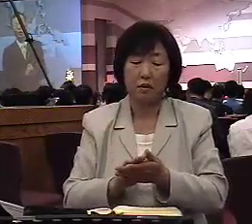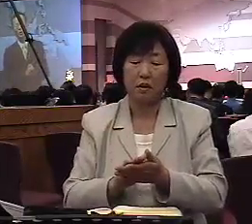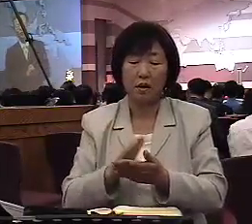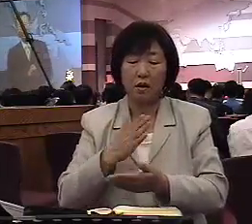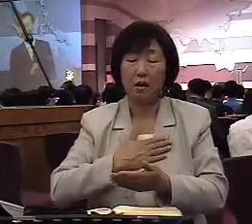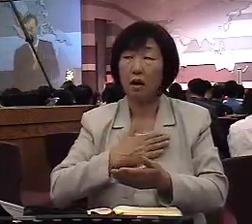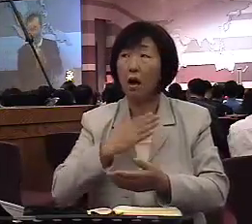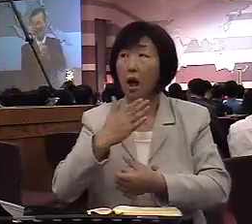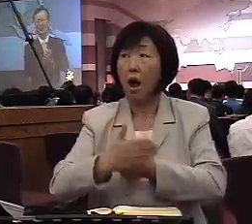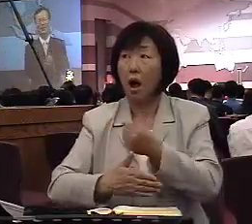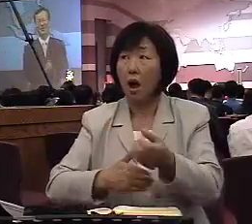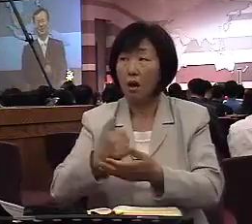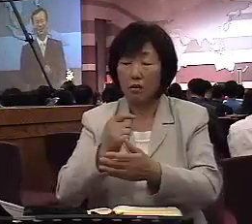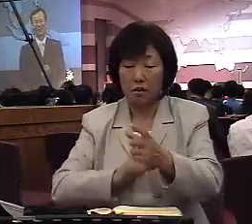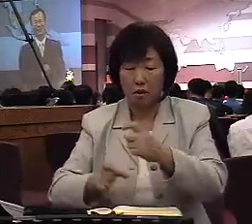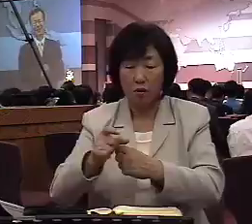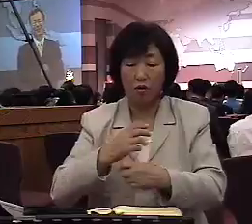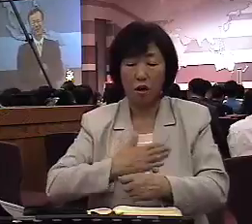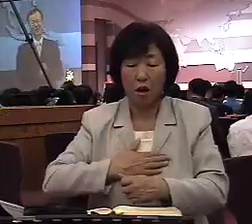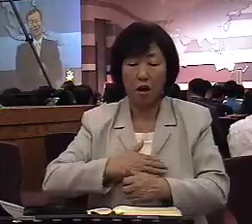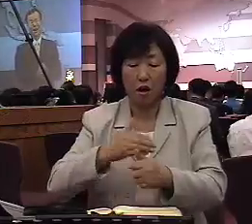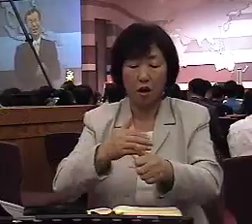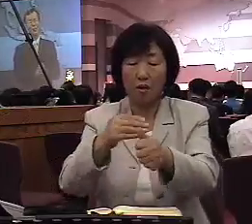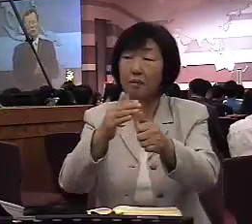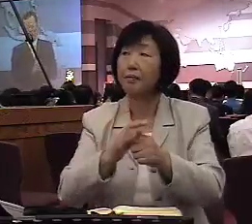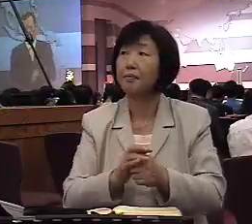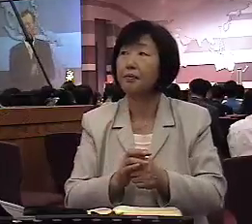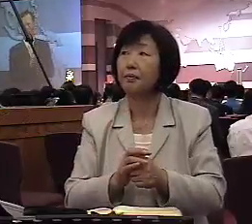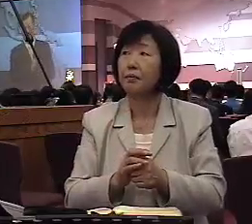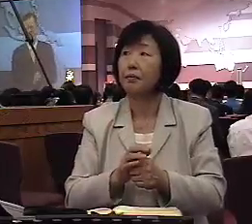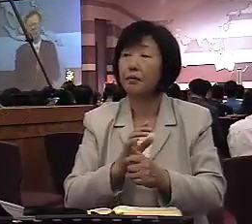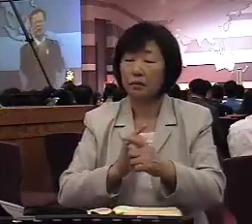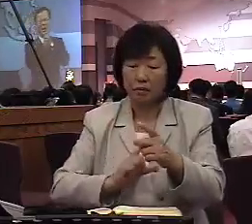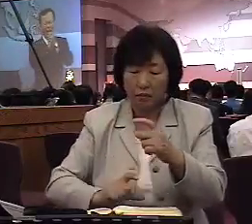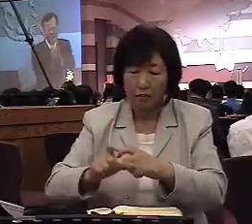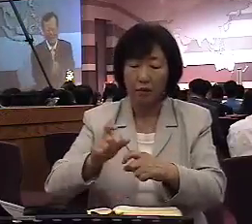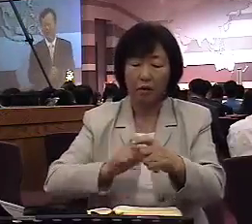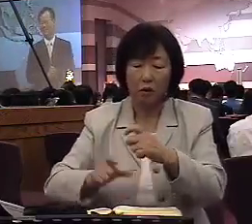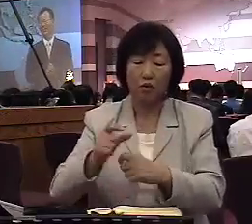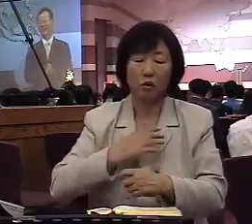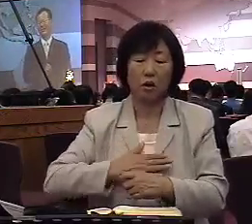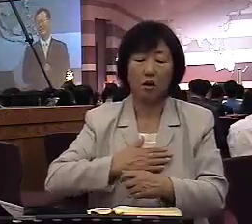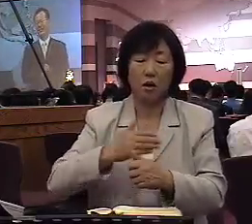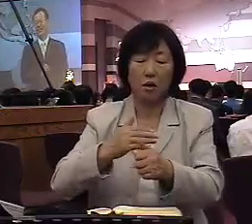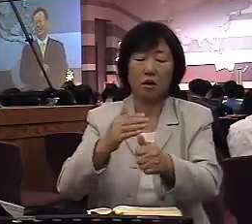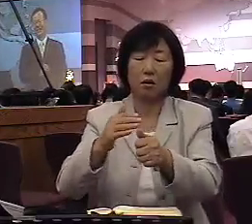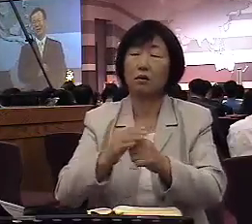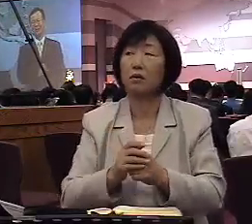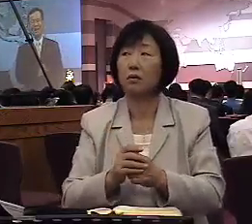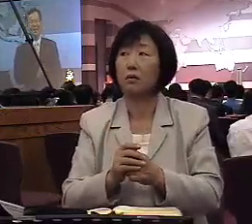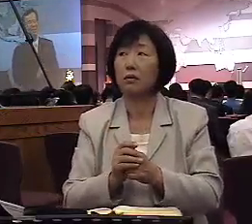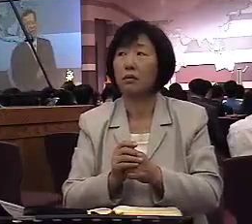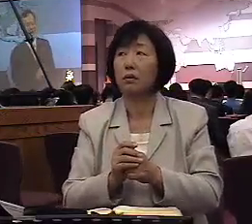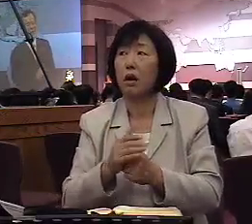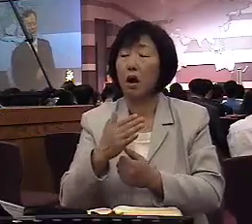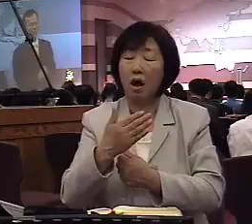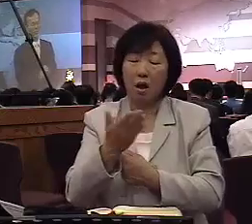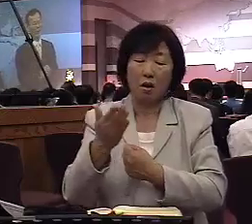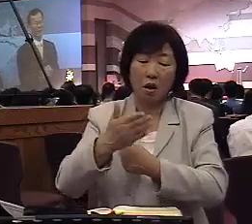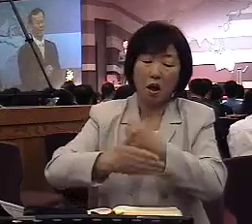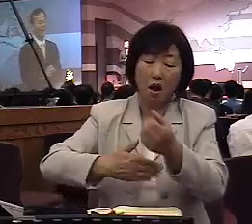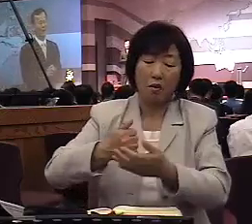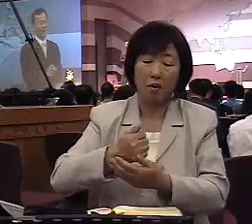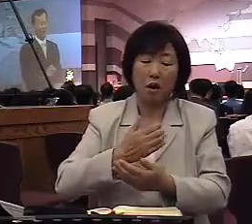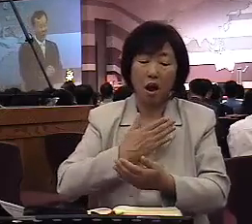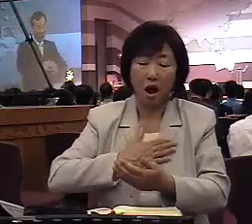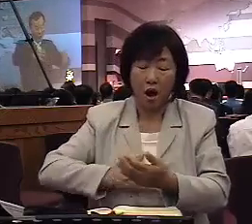하나님을 더욱더 알아가는 거예요. 내가 하나님을 더욱더 알아가는 거예요. 여러분, 하나님은 알면